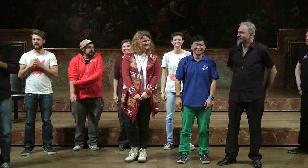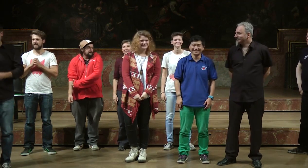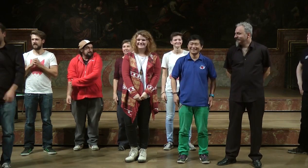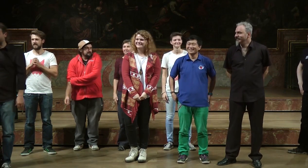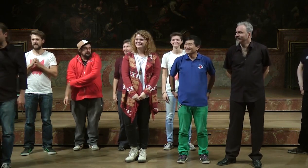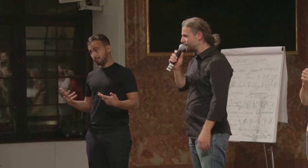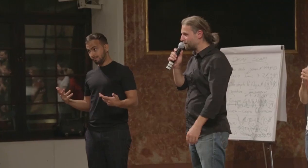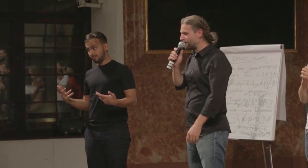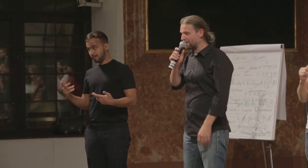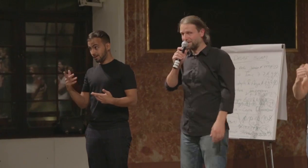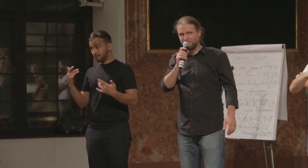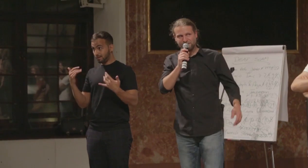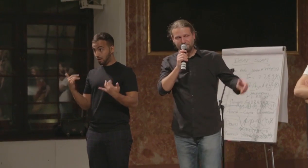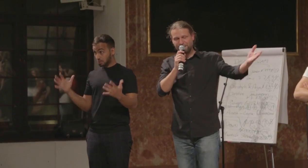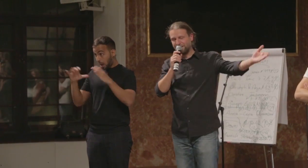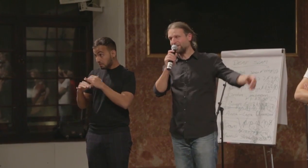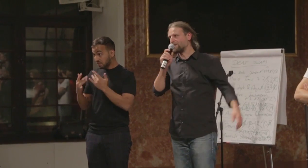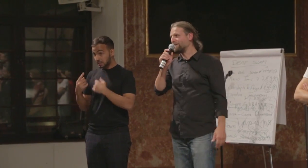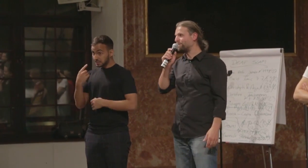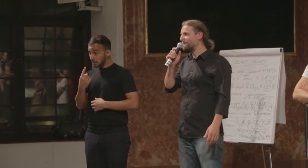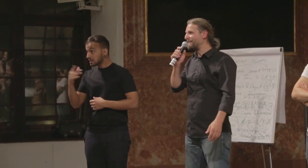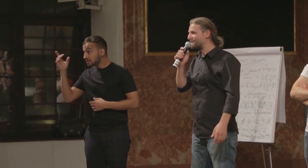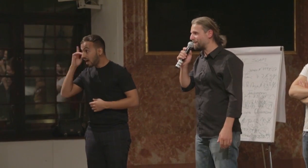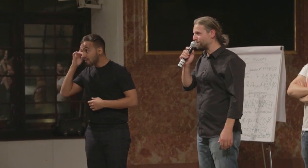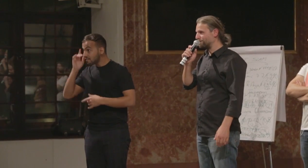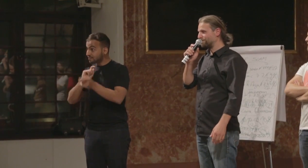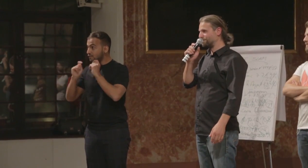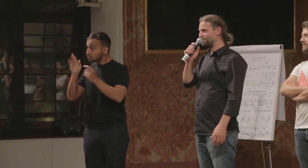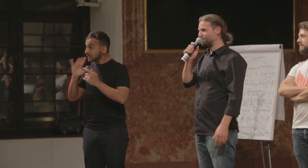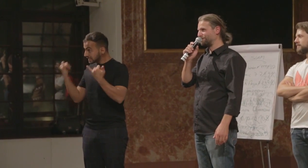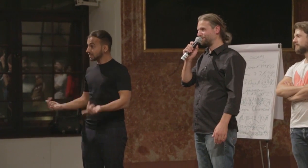Aber ist Ihr Favorit des heutigen Abends dabei, dann stehen Sie bitte jetzt auf.